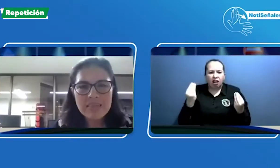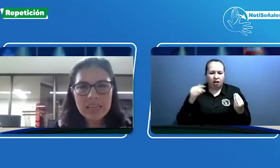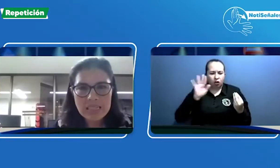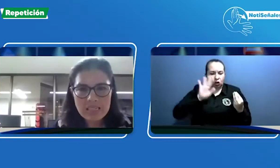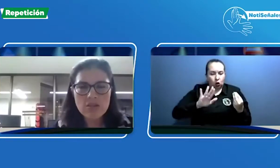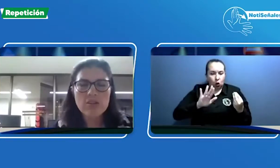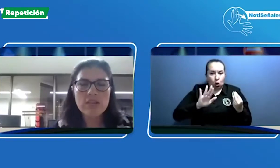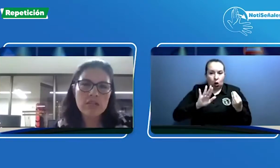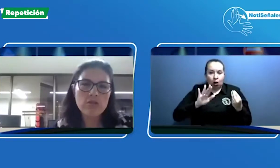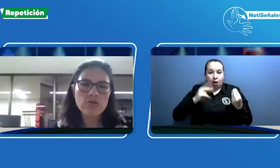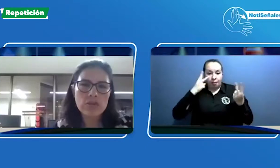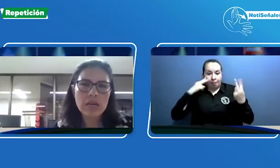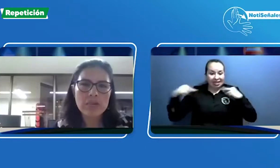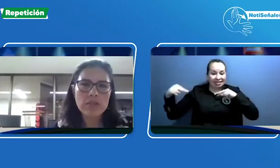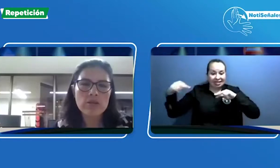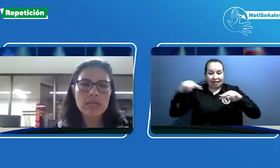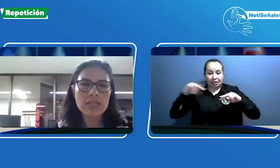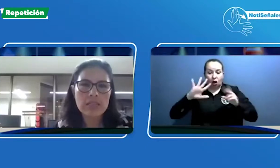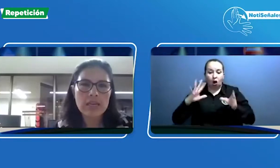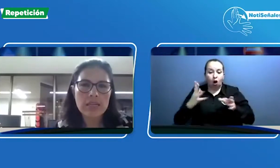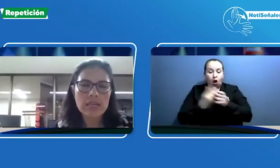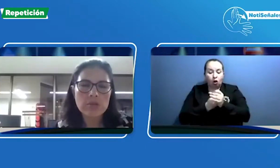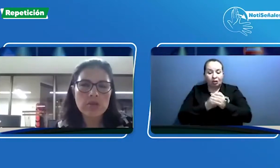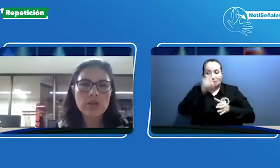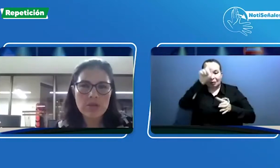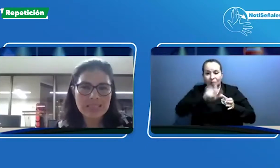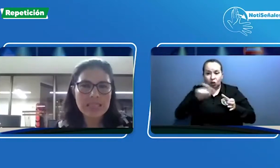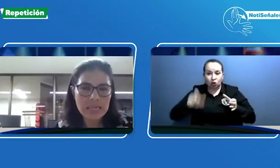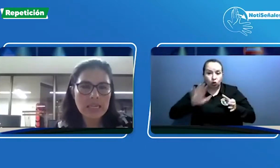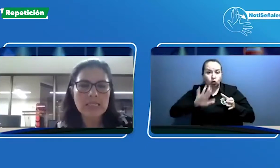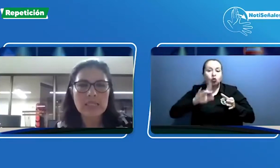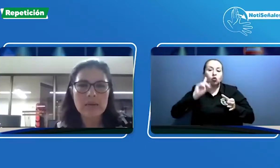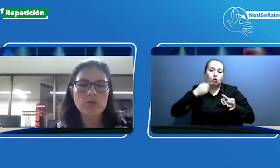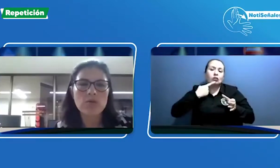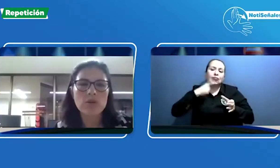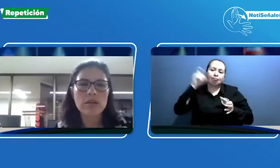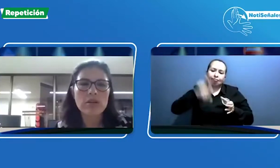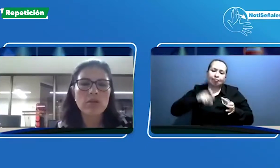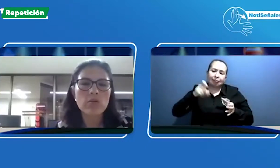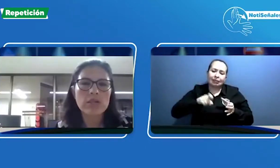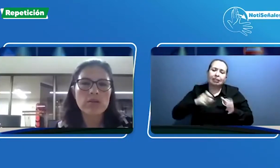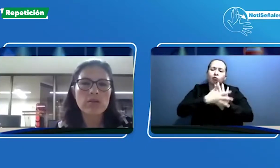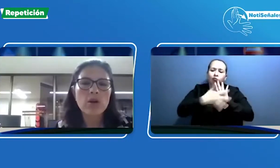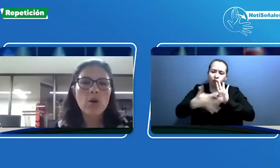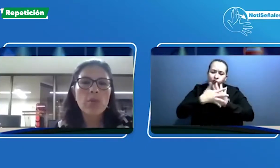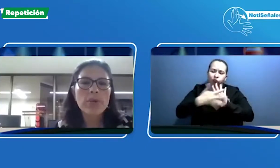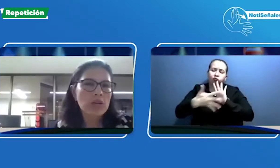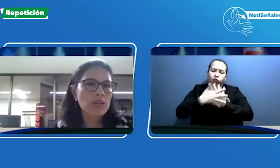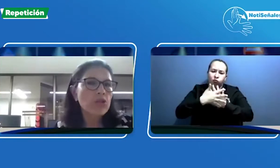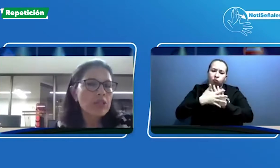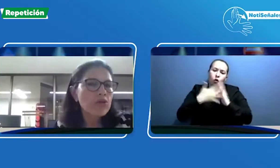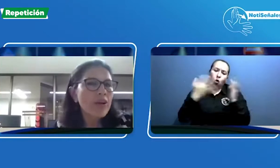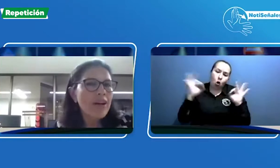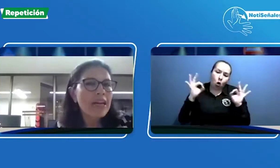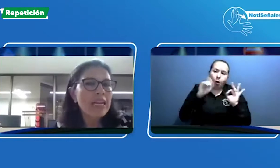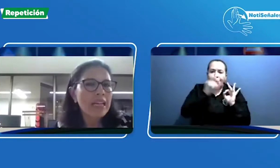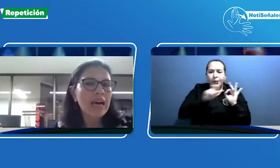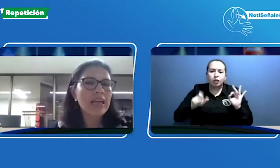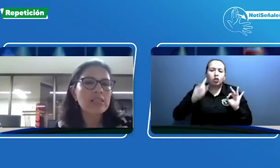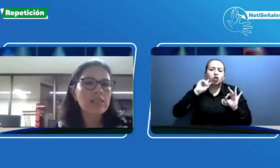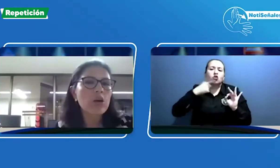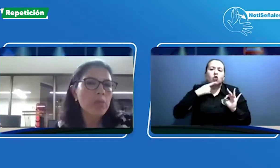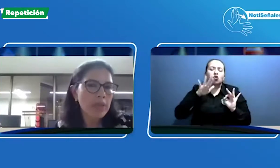visibilización y esa inclusión de las personas sordas, si necesitamos modelos lingüísticos o personas sordas con